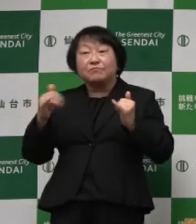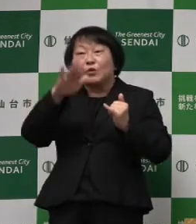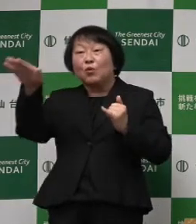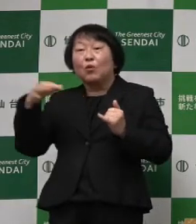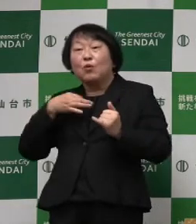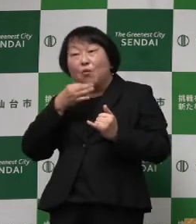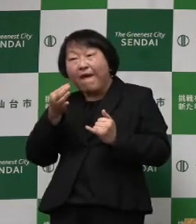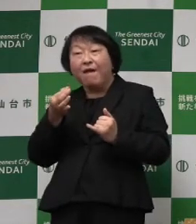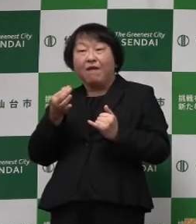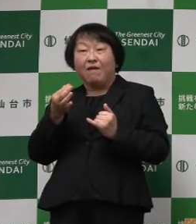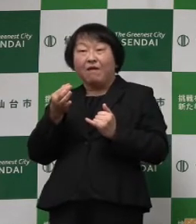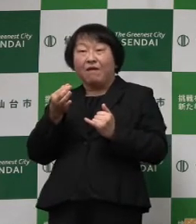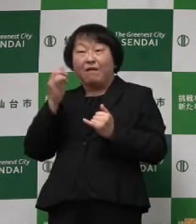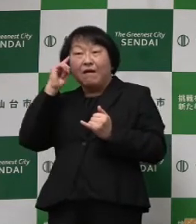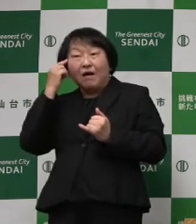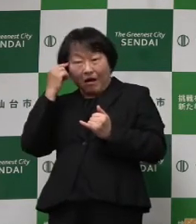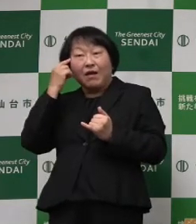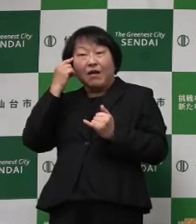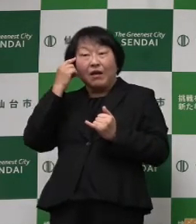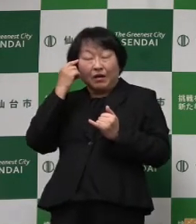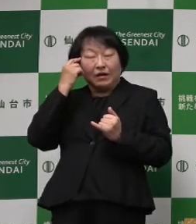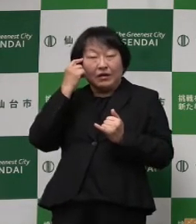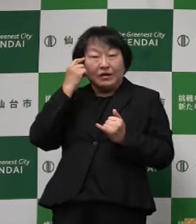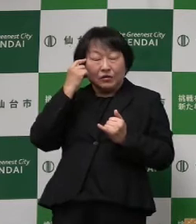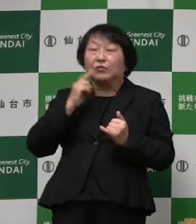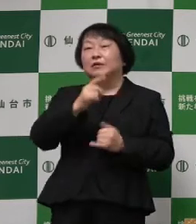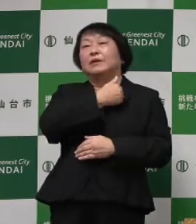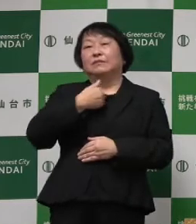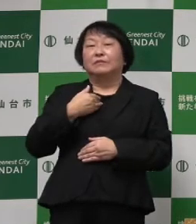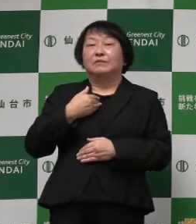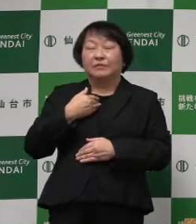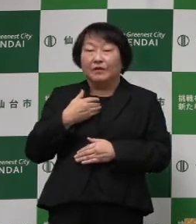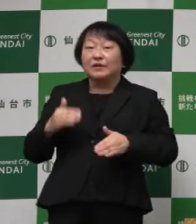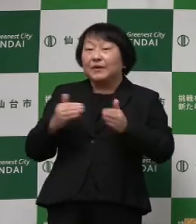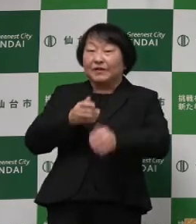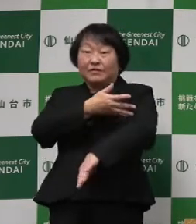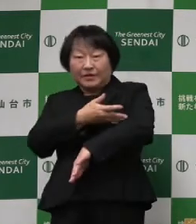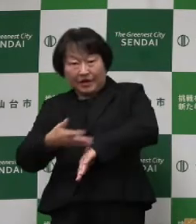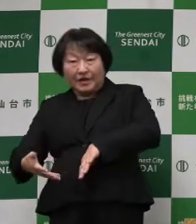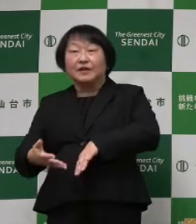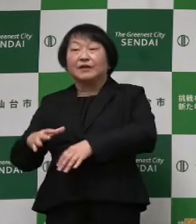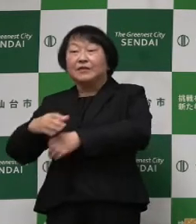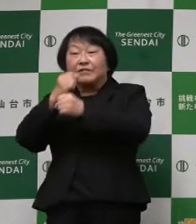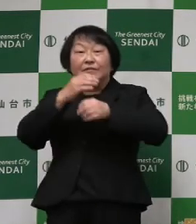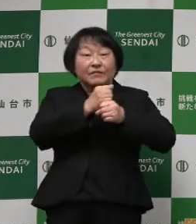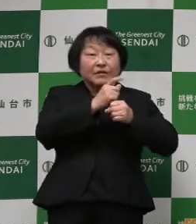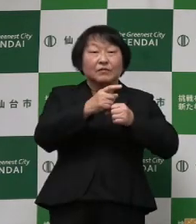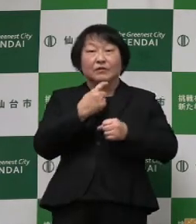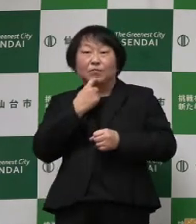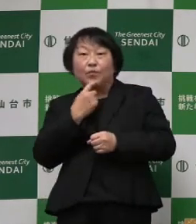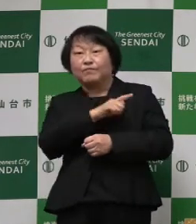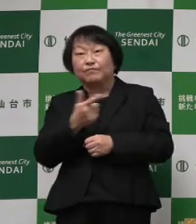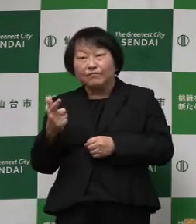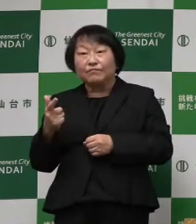声というふうに受け止めていただきまして、これまでの経緯ですとか再編方針に対する疑問はもちろんの